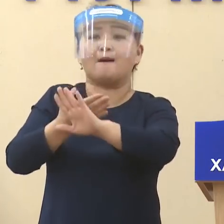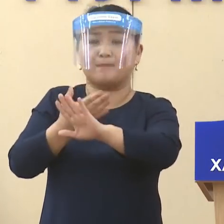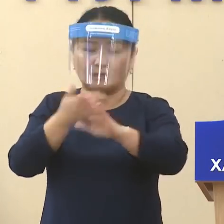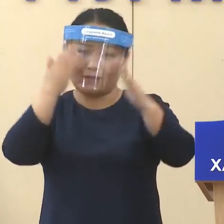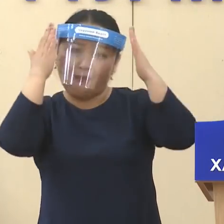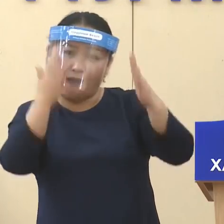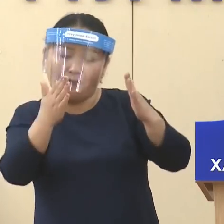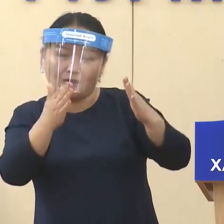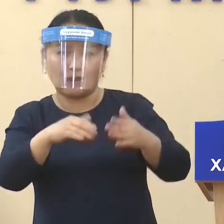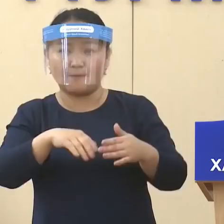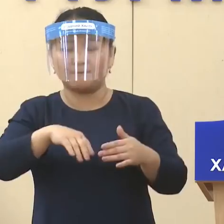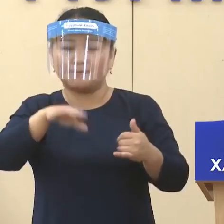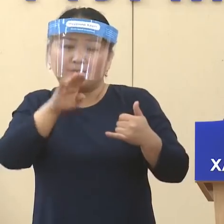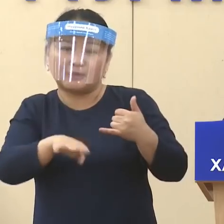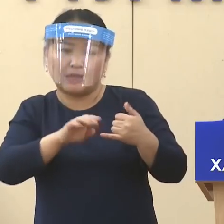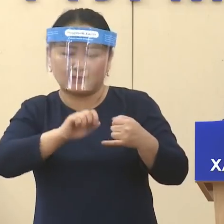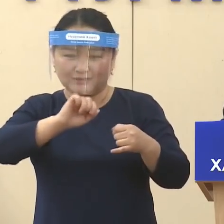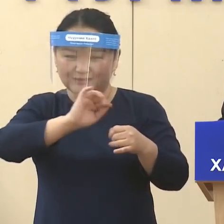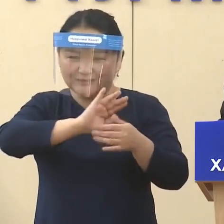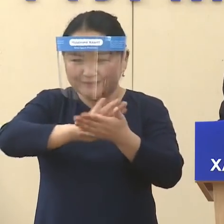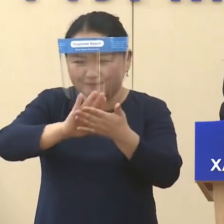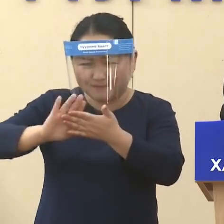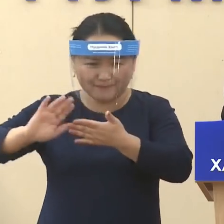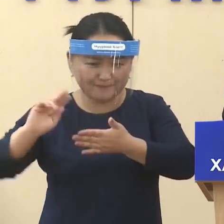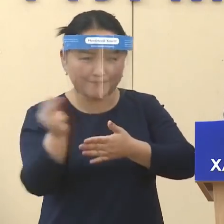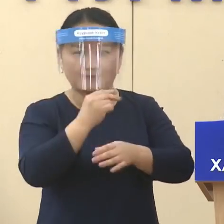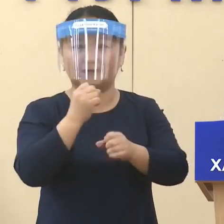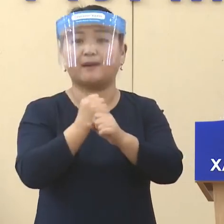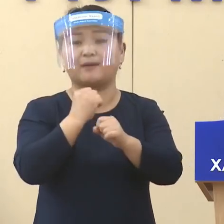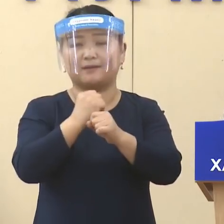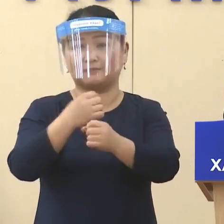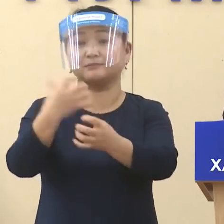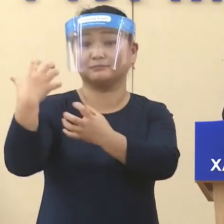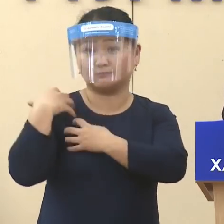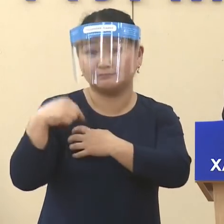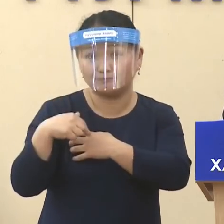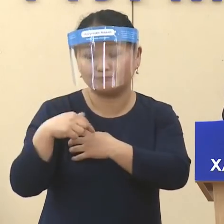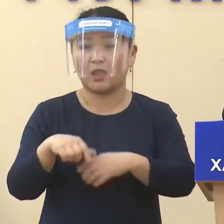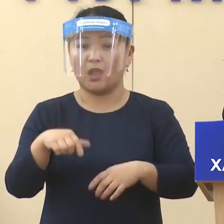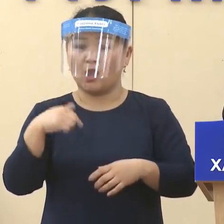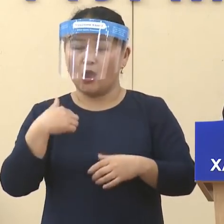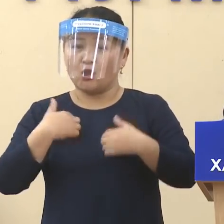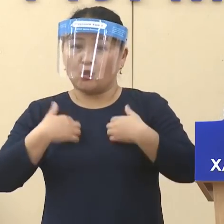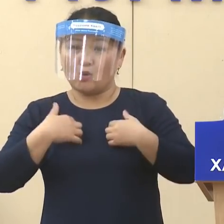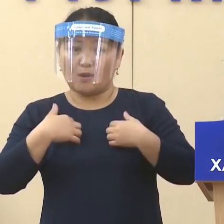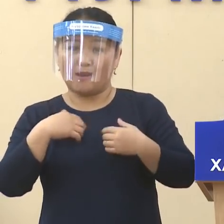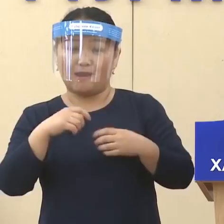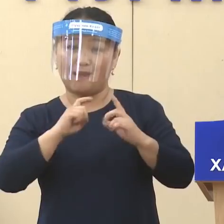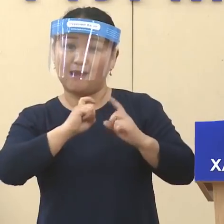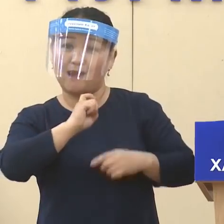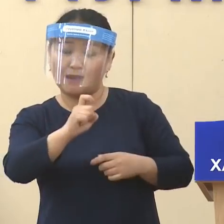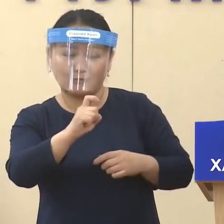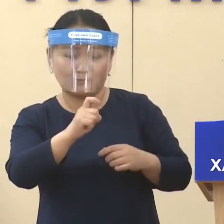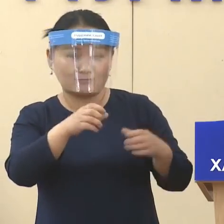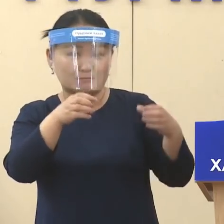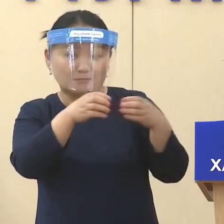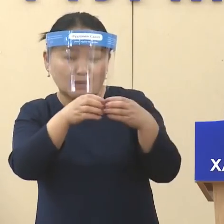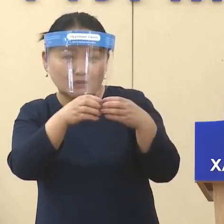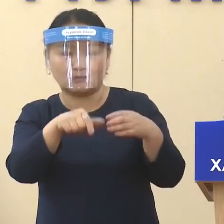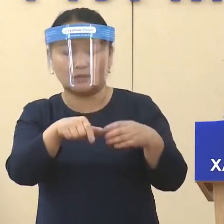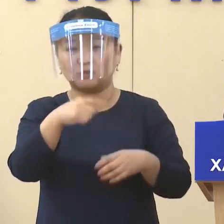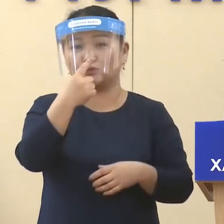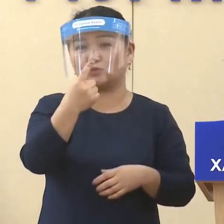анхаарч эцсийн халдвар бүтгэлийг хийж ажиллаж байна. За өнгөрсөн хугацаанд манай шуурхай хариу арга хэмжээний баг 172 удаагийн